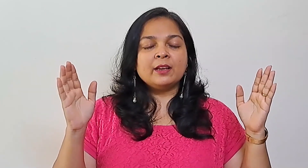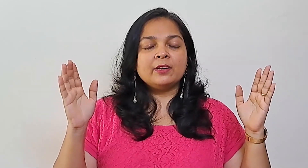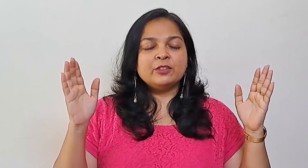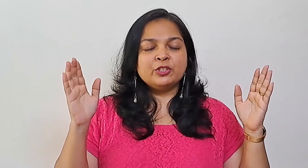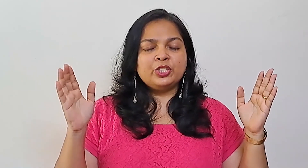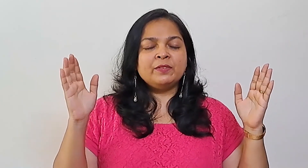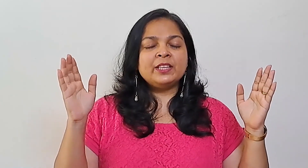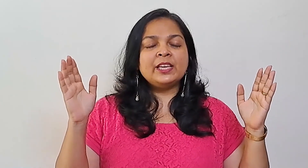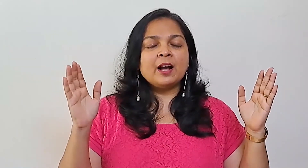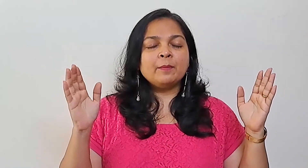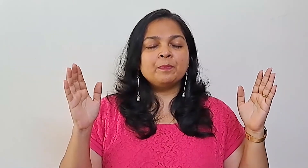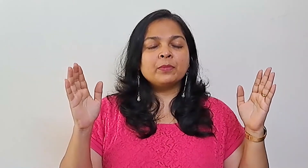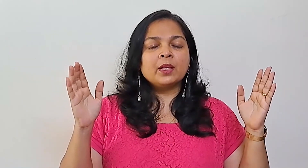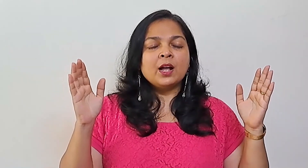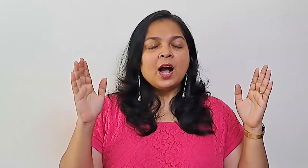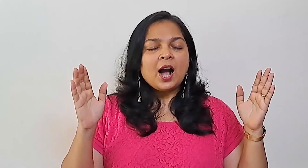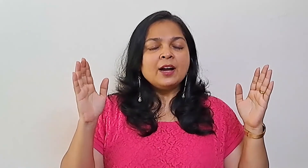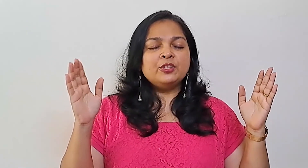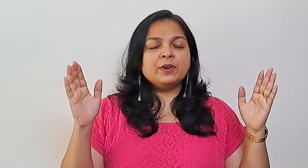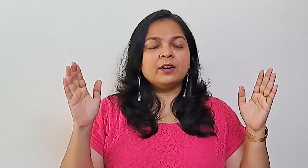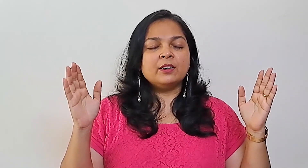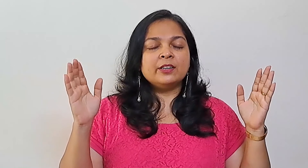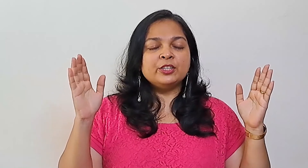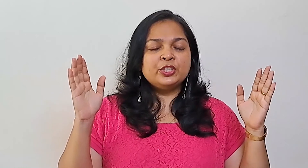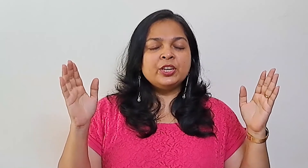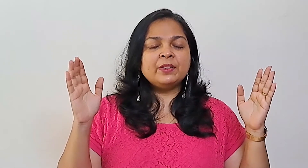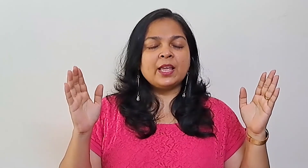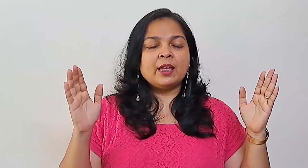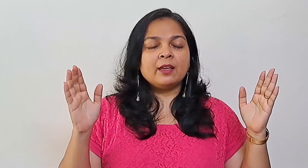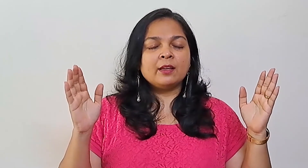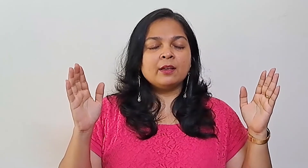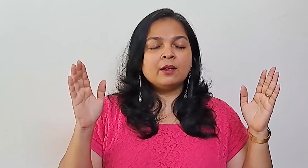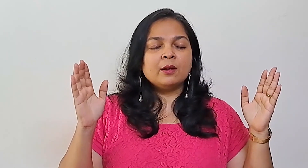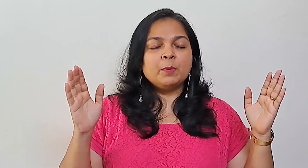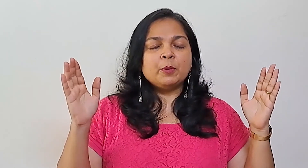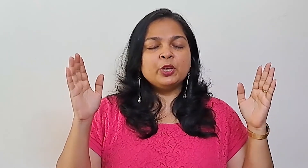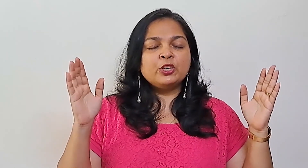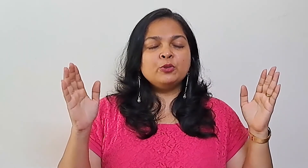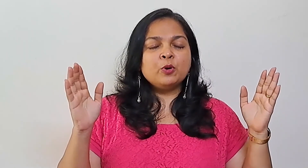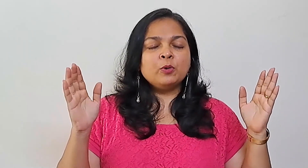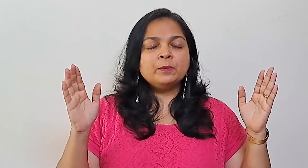विचों जीवित किया, अज हो जीवित